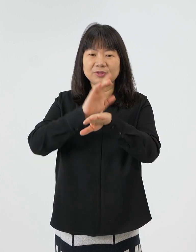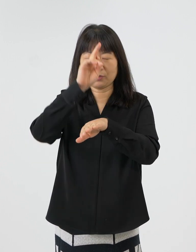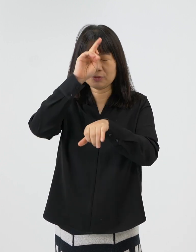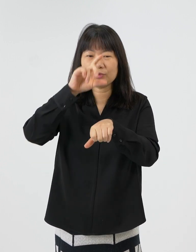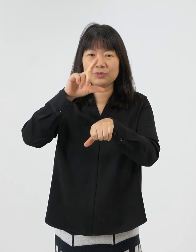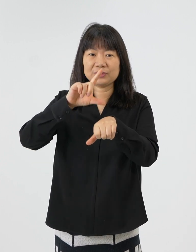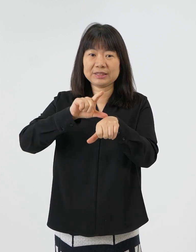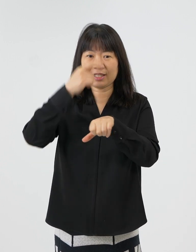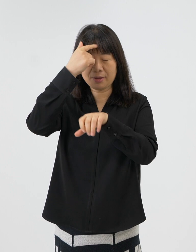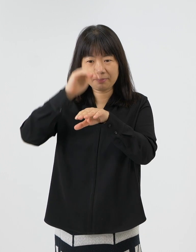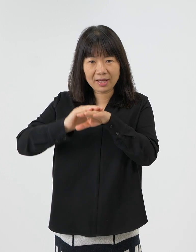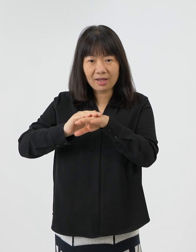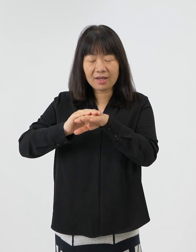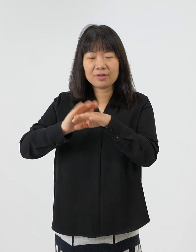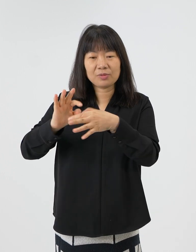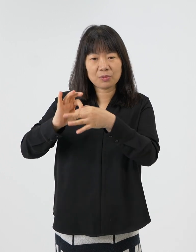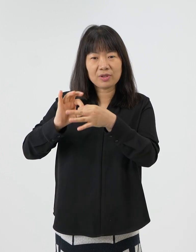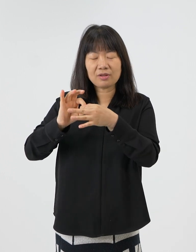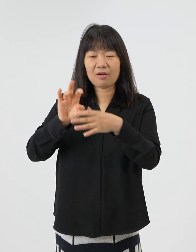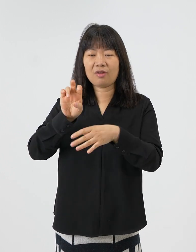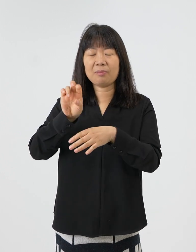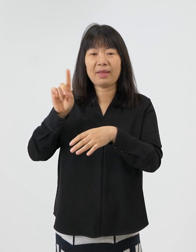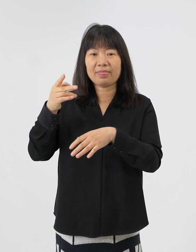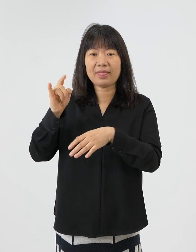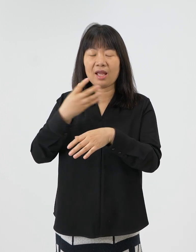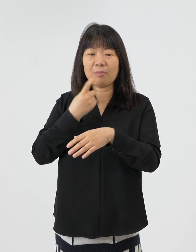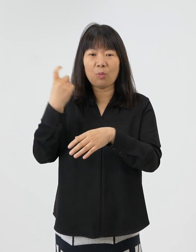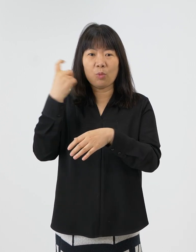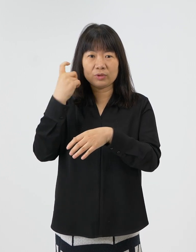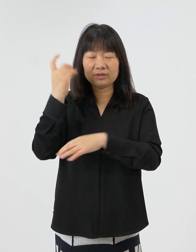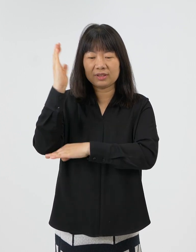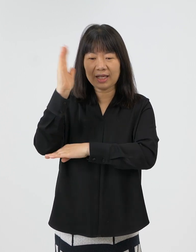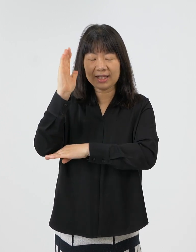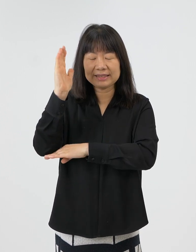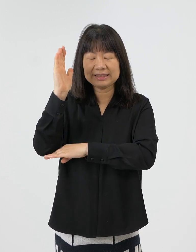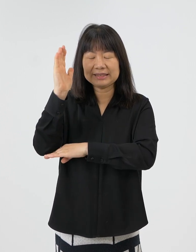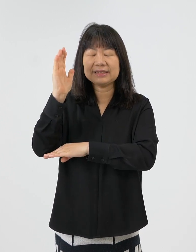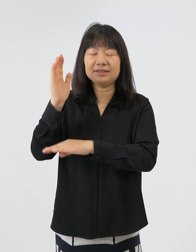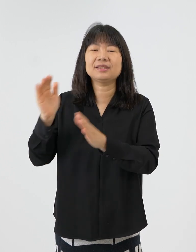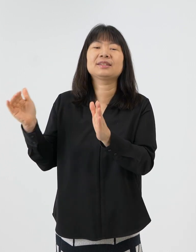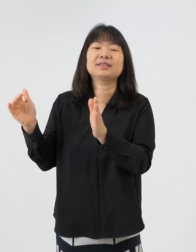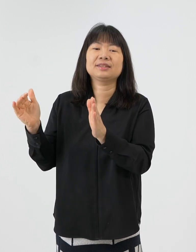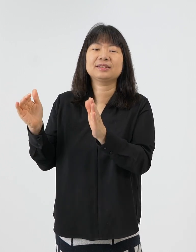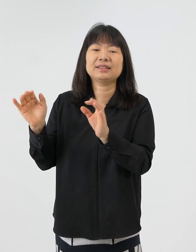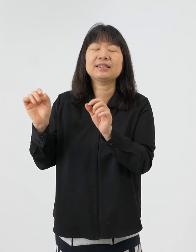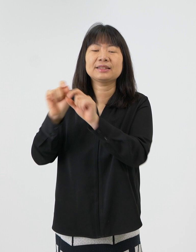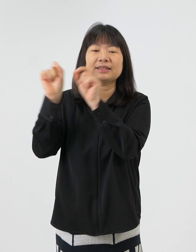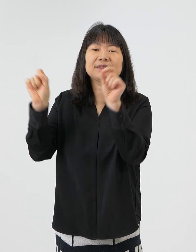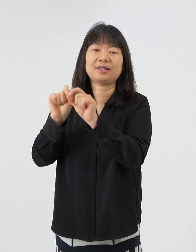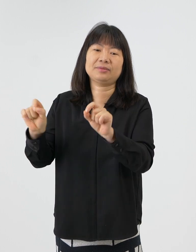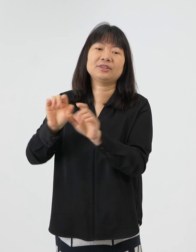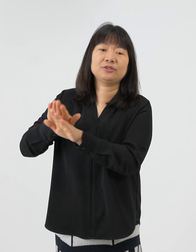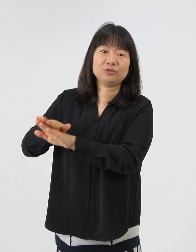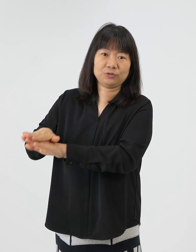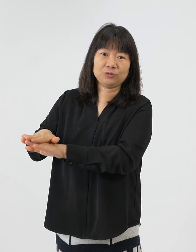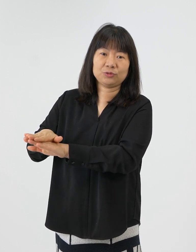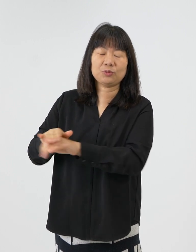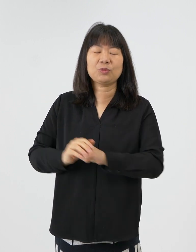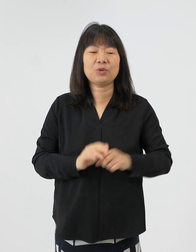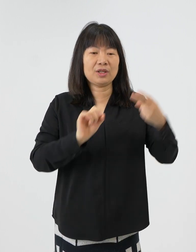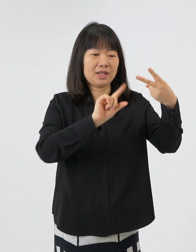2월까지 우리가 우리 성도들에게 또 특별히 청년들에게 이 혼탁한